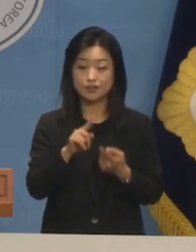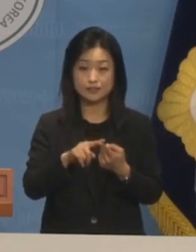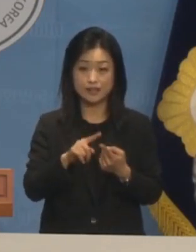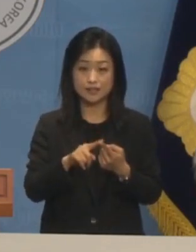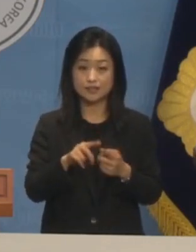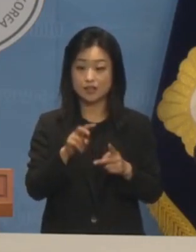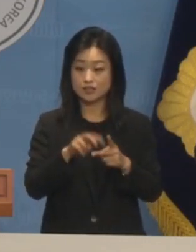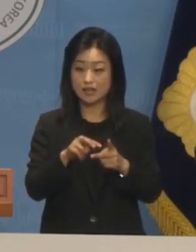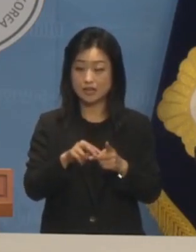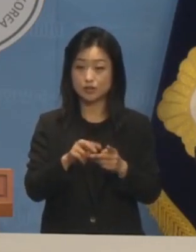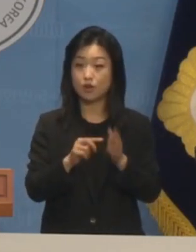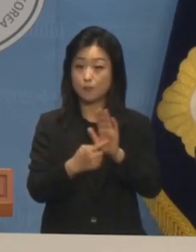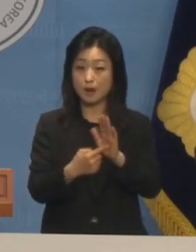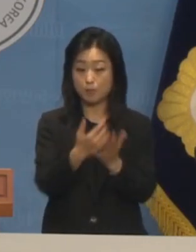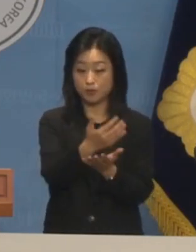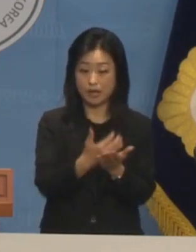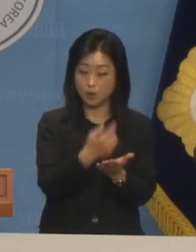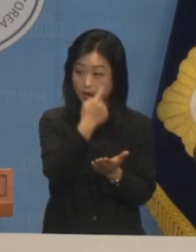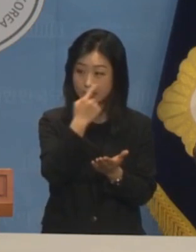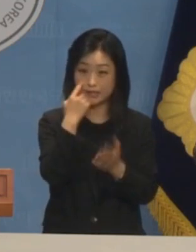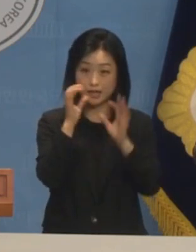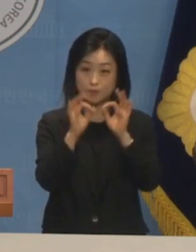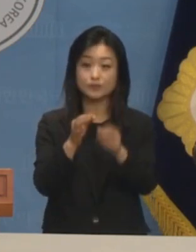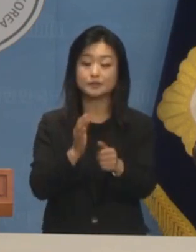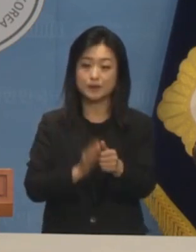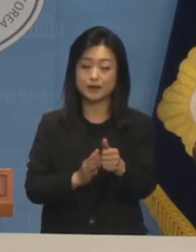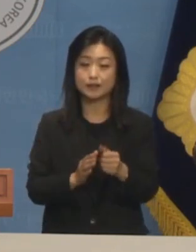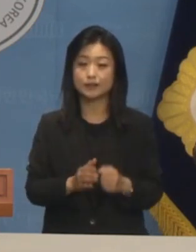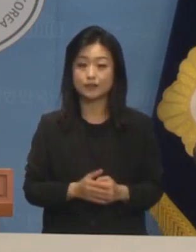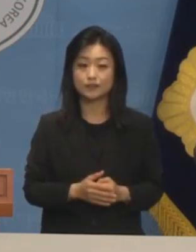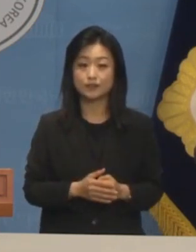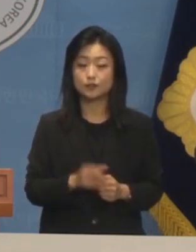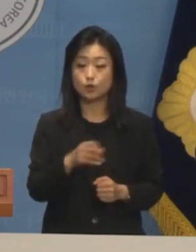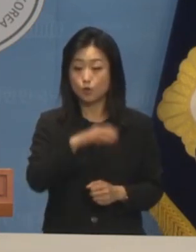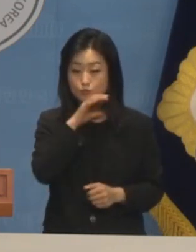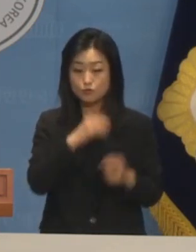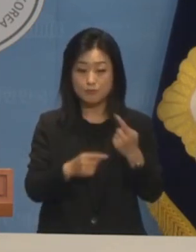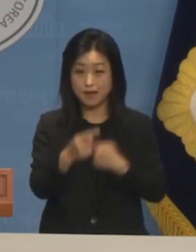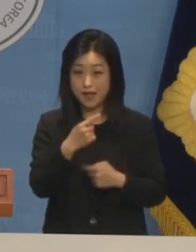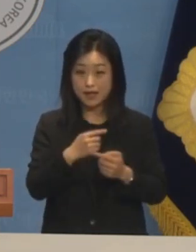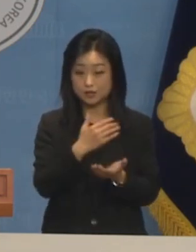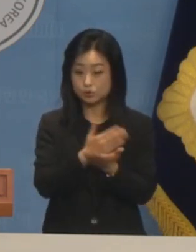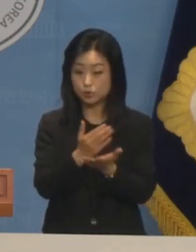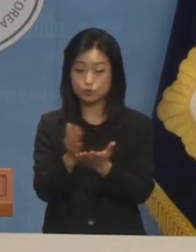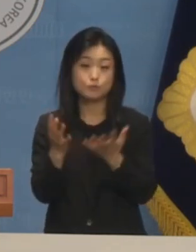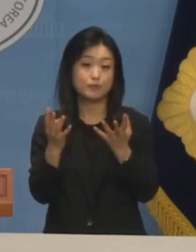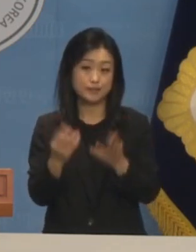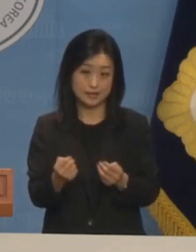센터 발표 자료를 참고해 주시면 감사하겠습니다. 플랫폼의 불만 유형과 사례는 굉장히